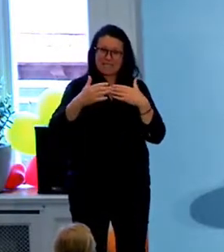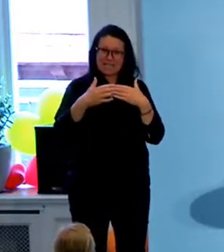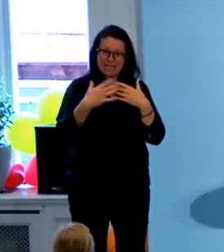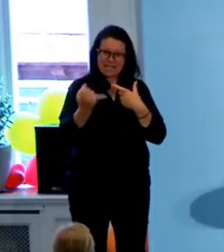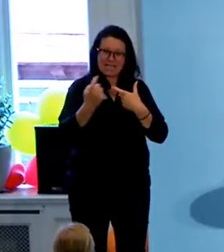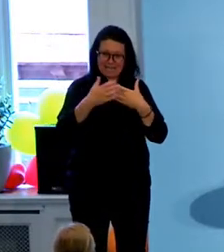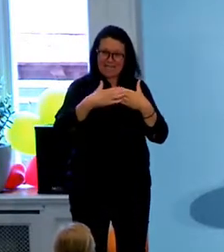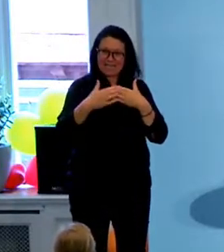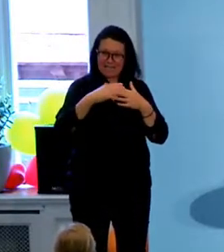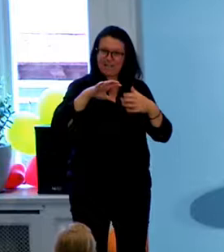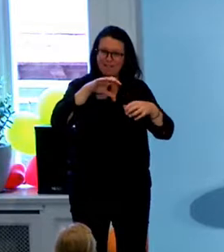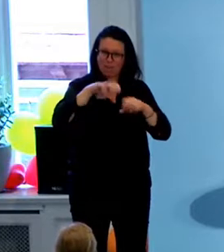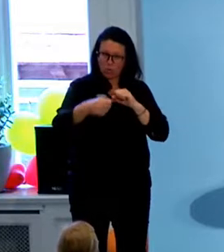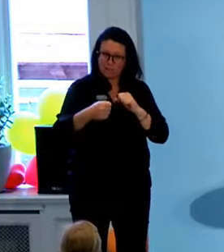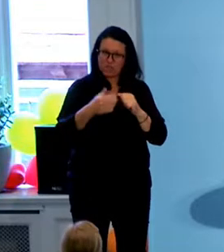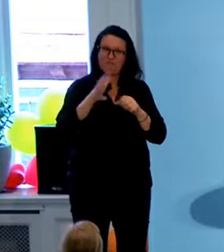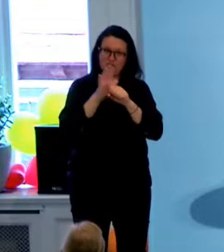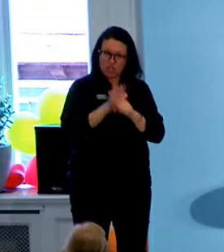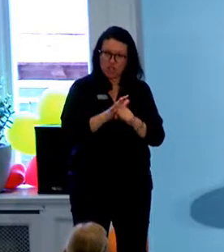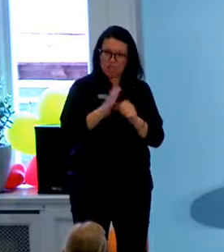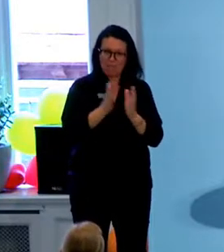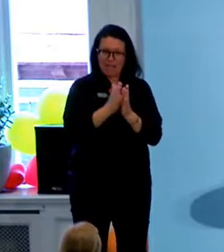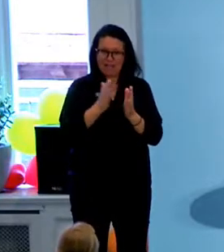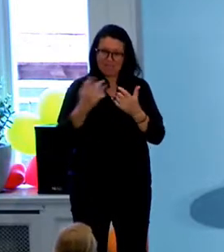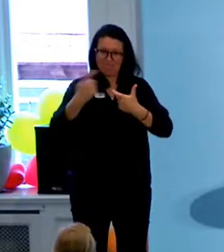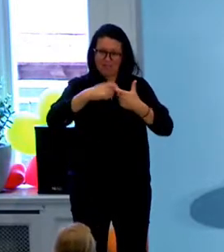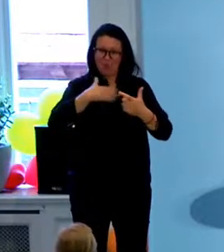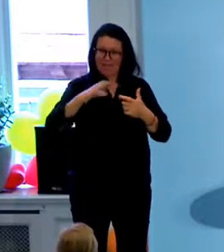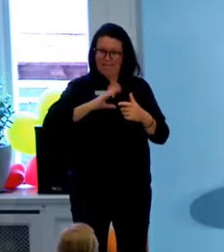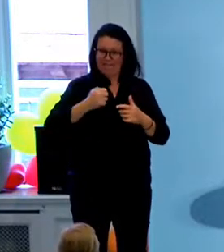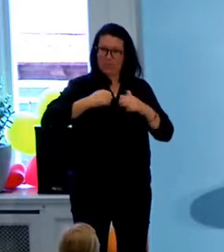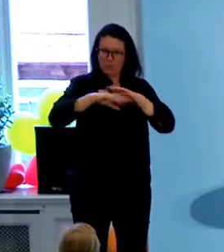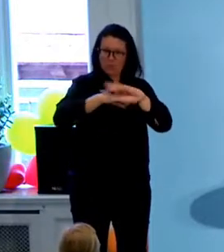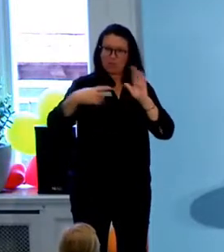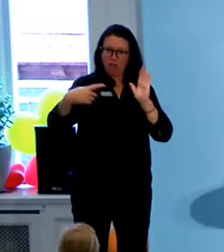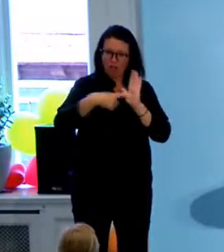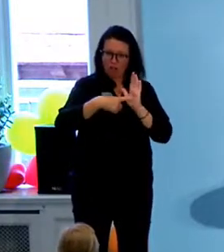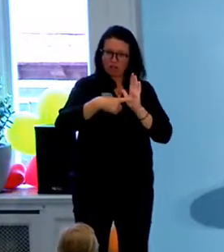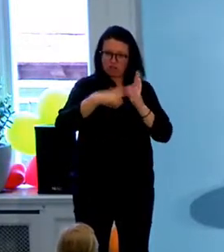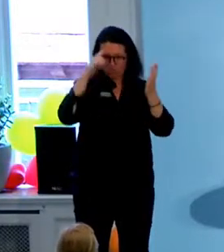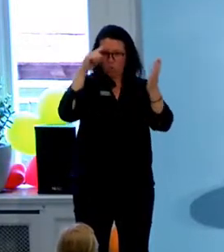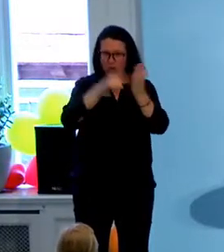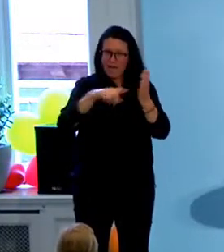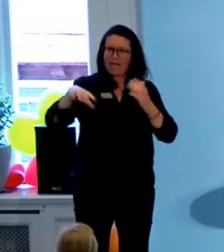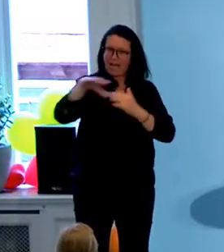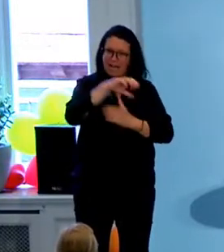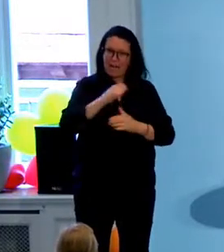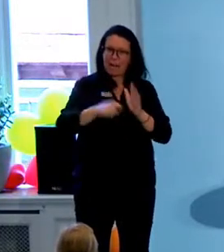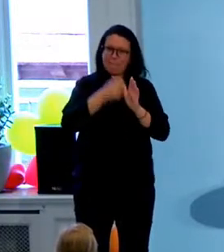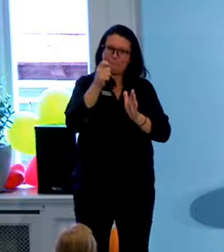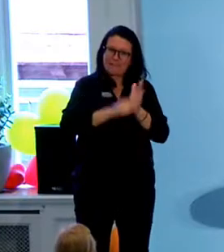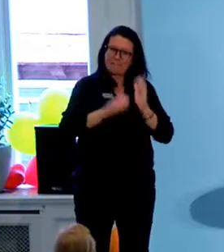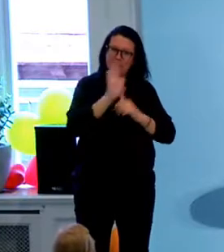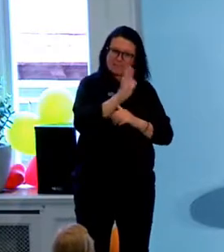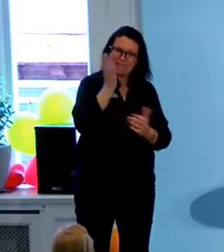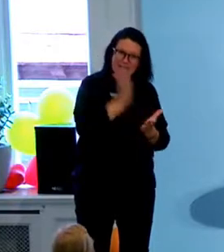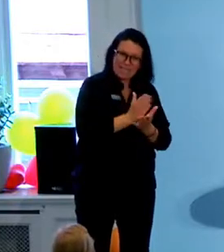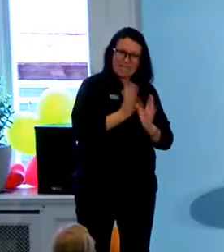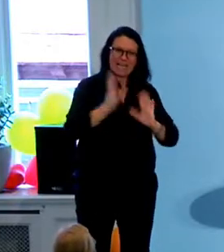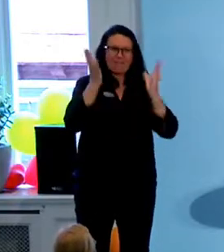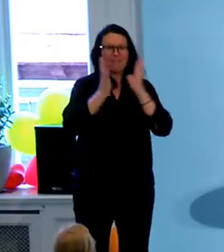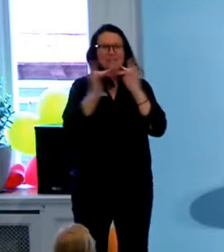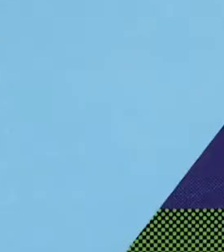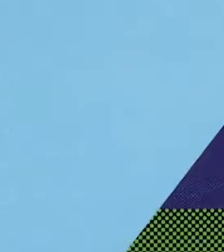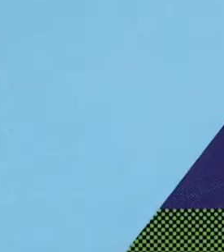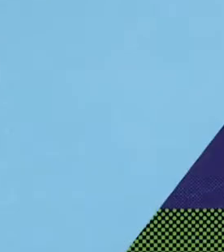är förenligt med vår egen grundlagsfästa föresats om alla medborgares rätt att leva ett